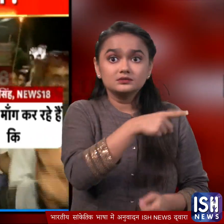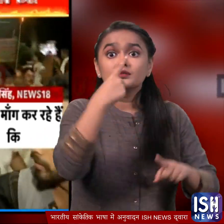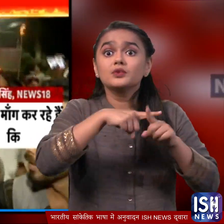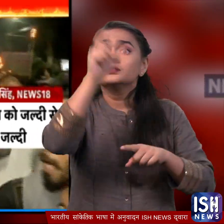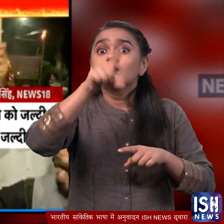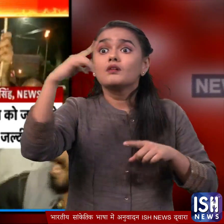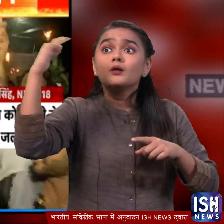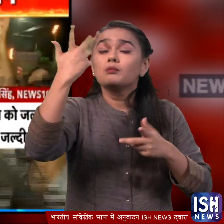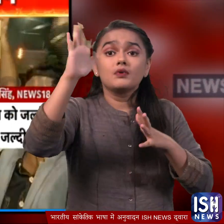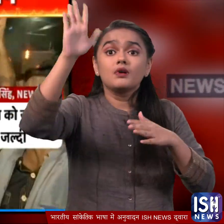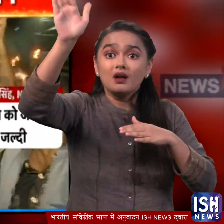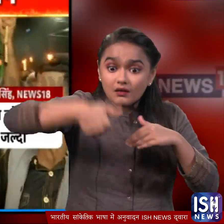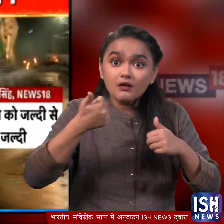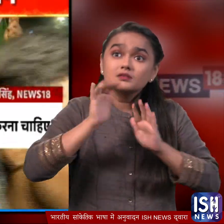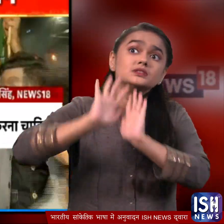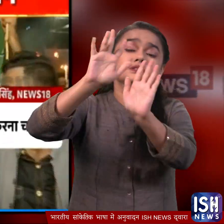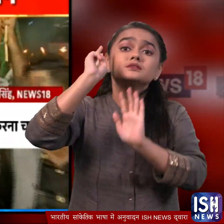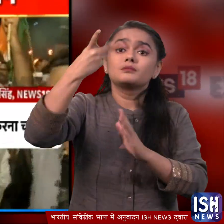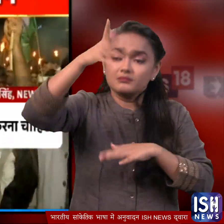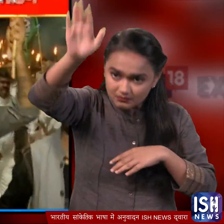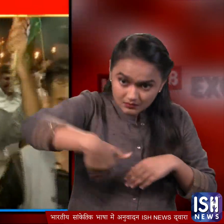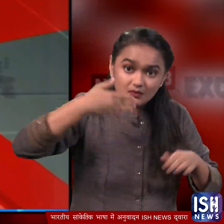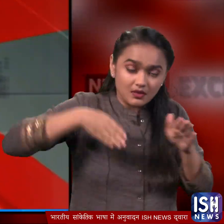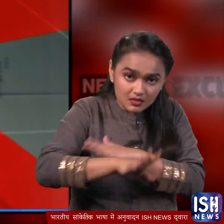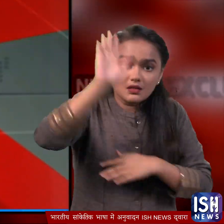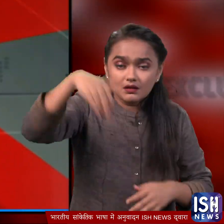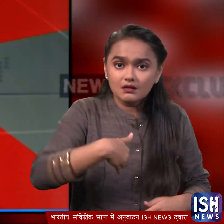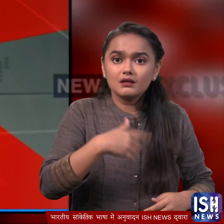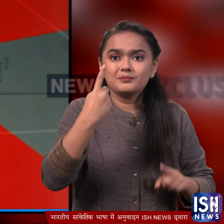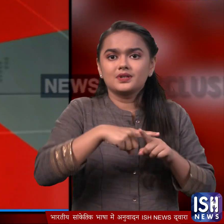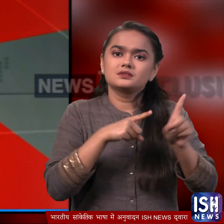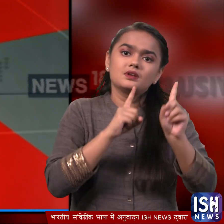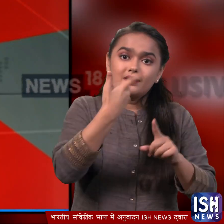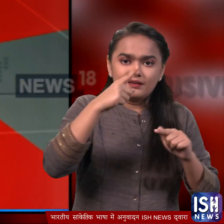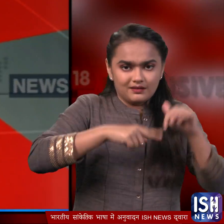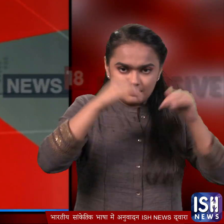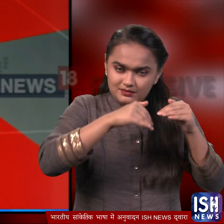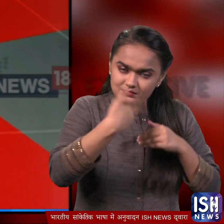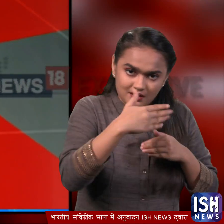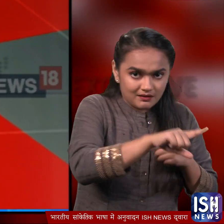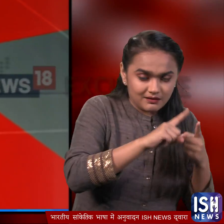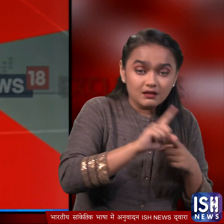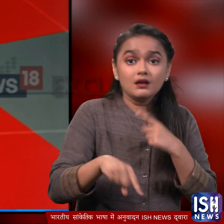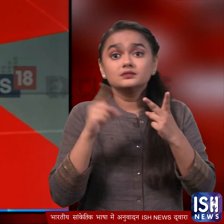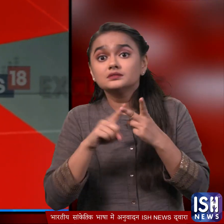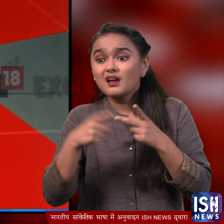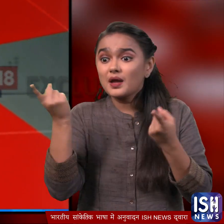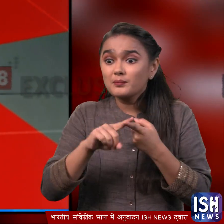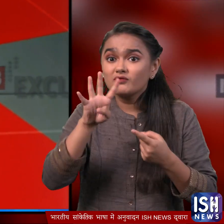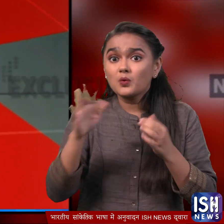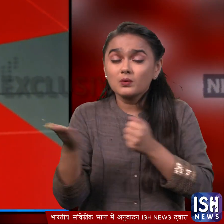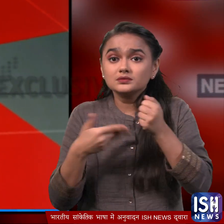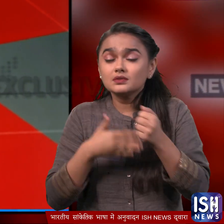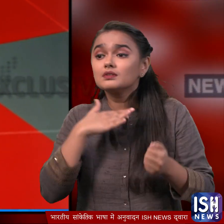कर रहे हैं कि प्रियंका गांधी को जल्दी से जल्दी रिहा करना चाहिए। एक तरफ इस मामले में सियासी घमासान जारी रहा तो दूसरी तरफ इस घटना में मारे